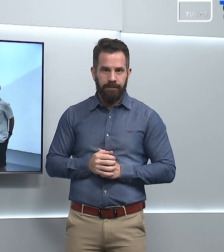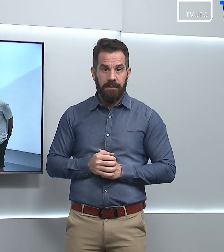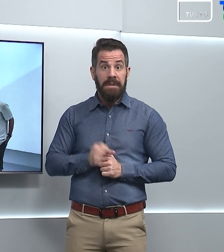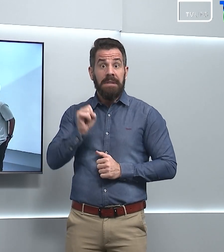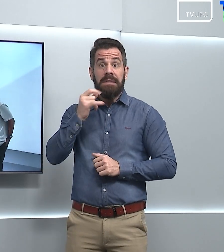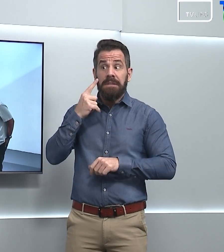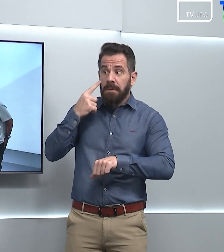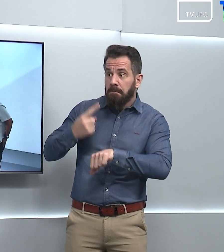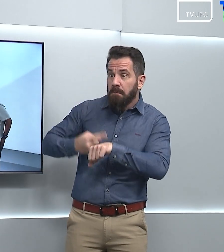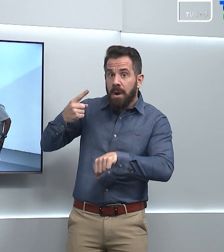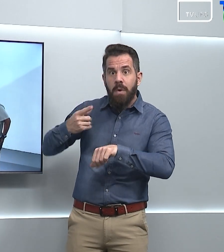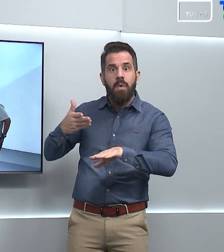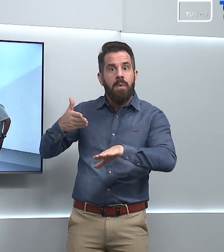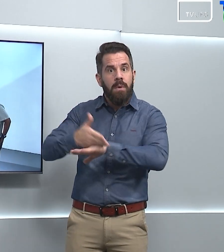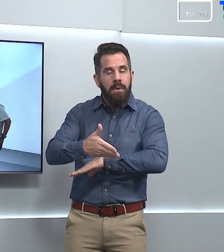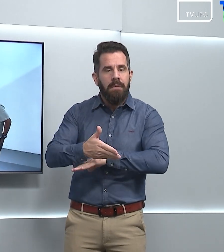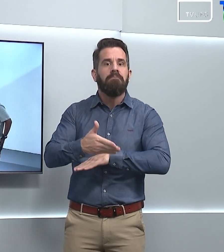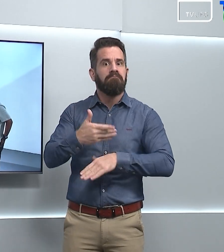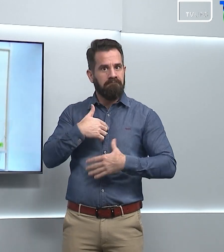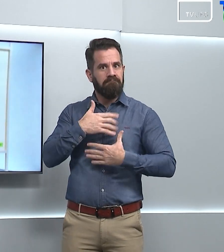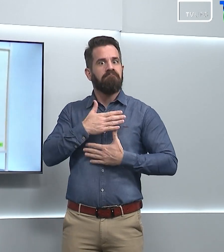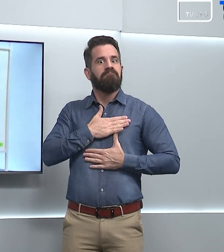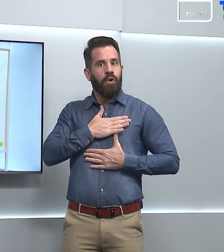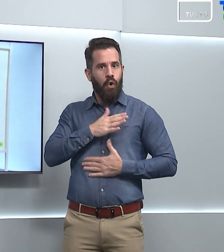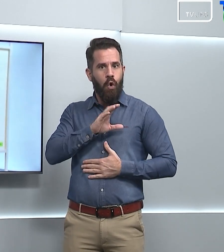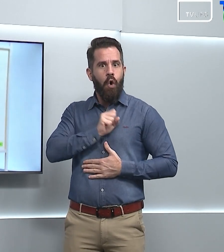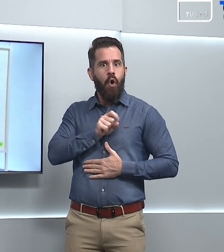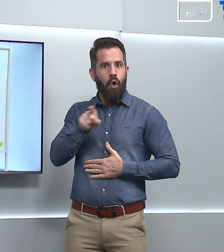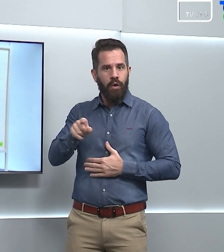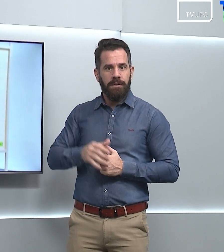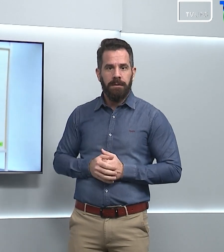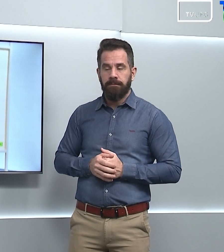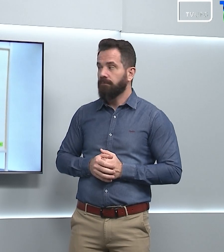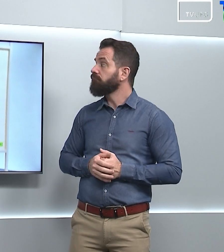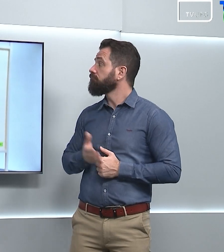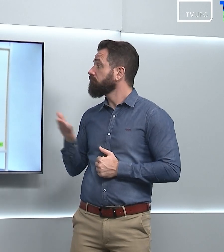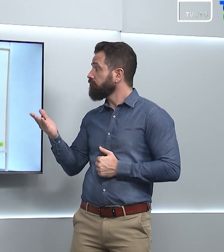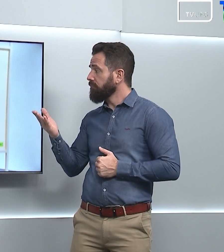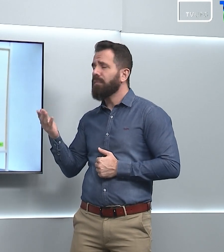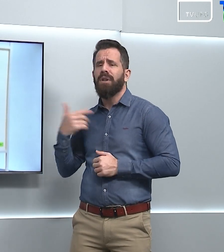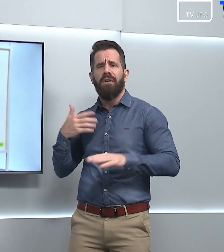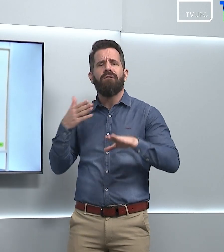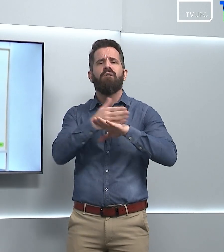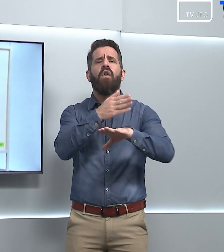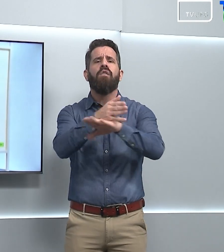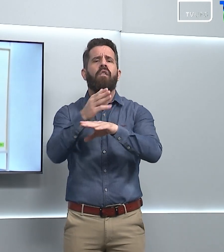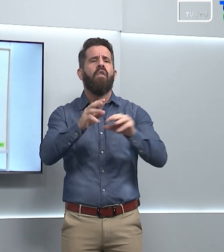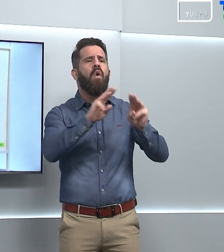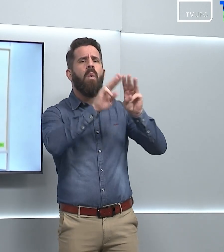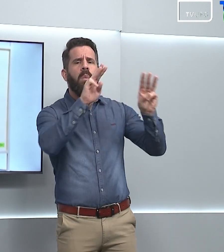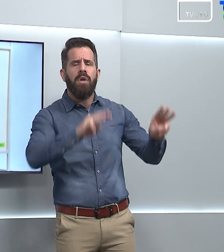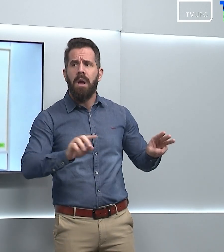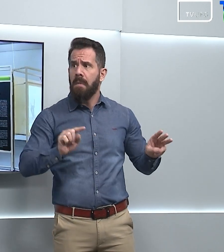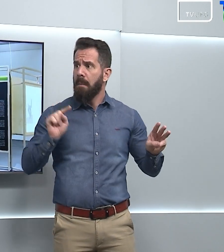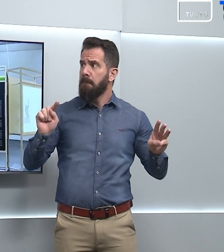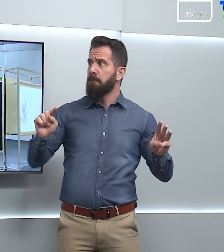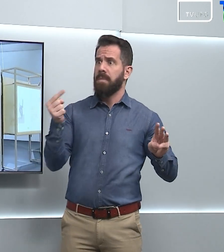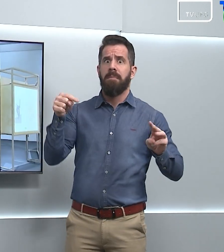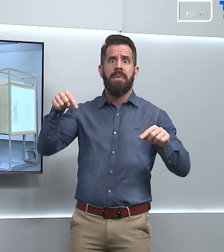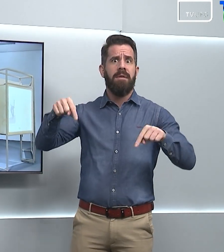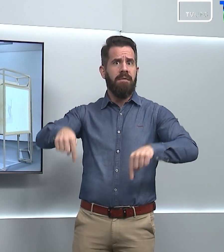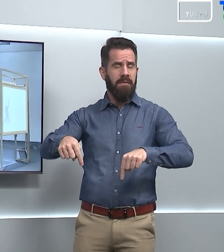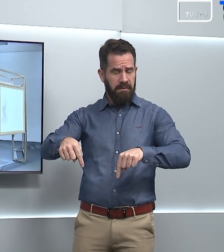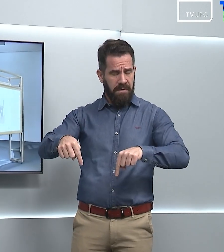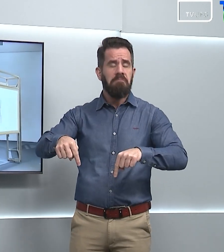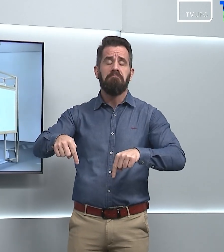vez, aprova a iniciativa. Geralmente eu vou em museus, mas numa exposição desse tipo assim eu nunca tinha ido